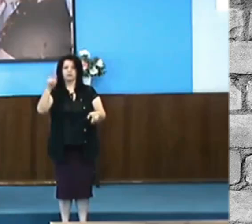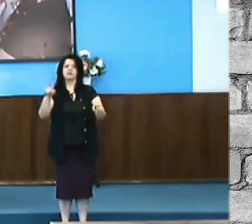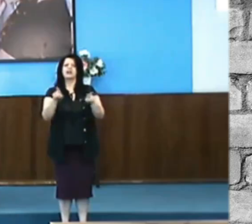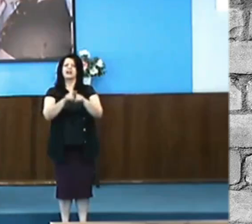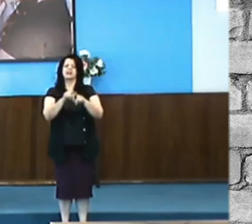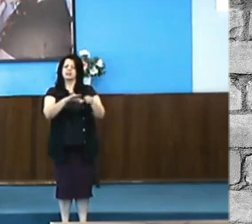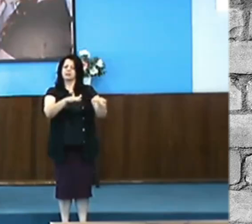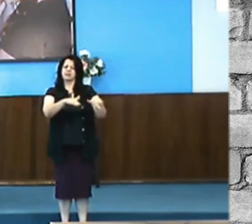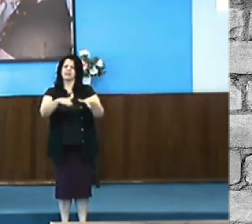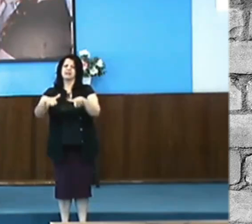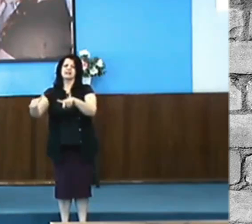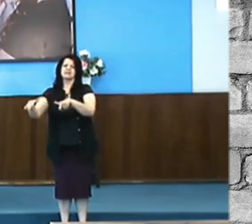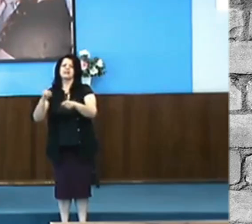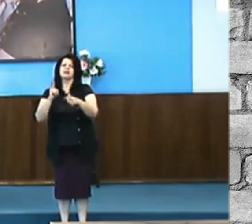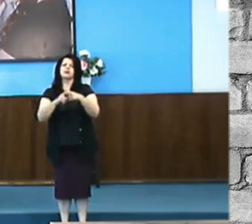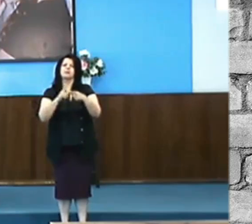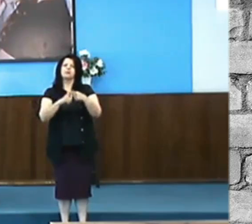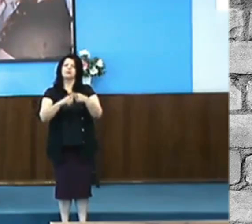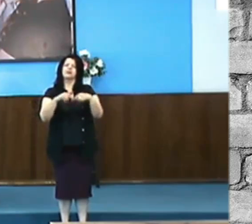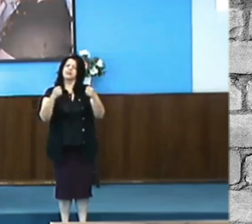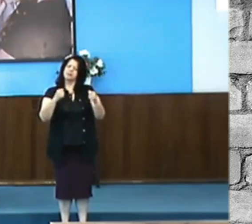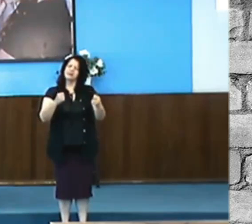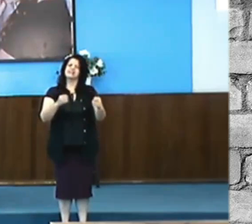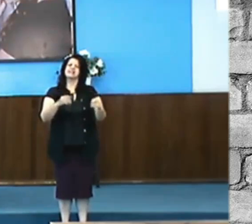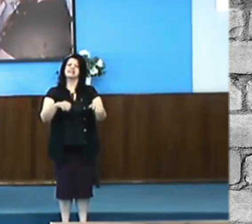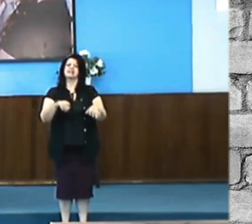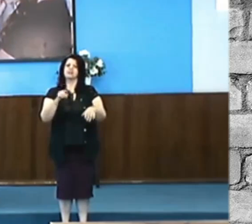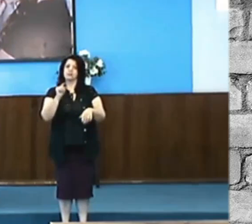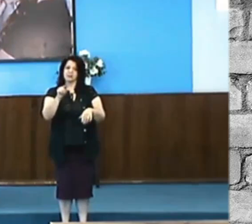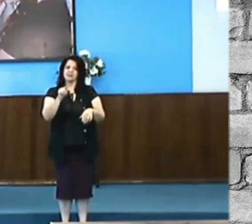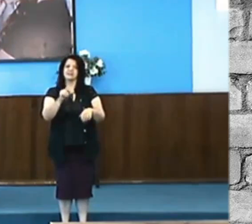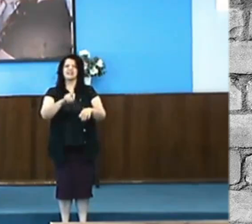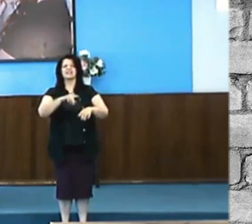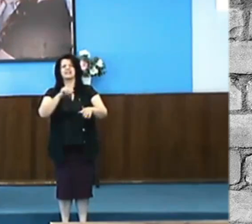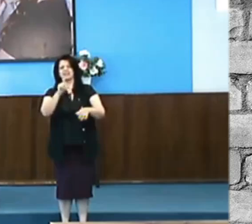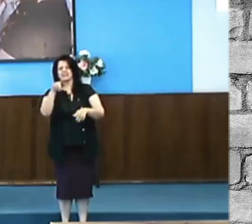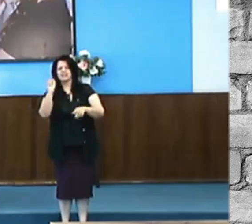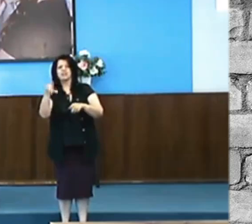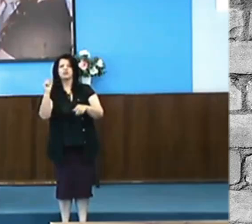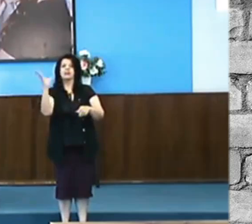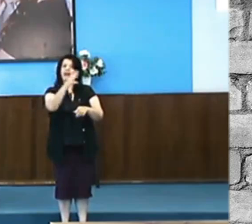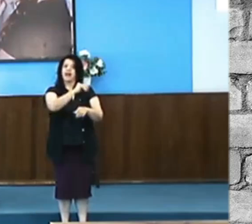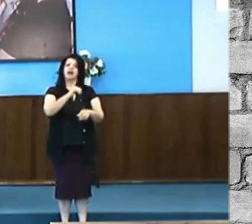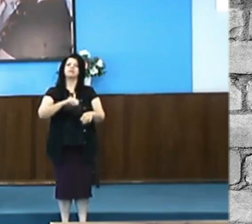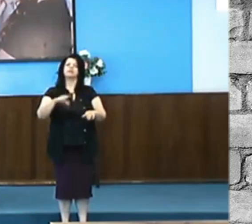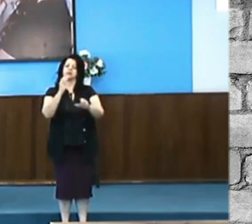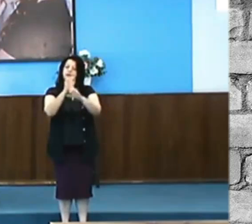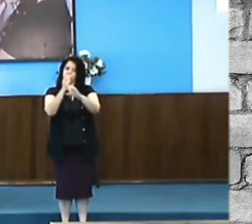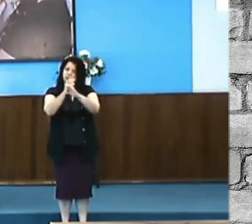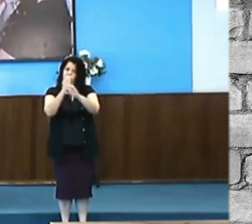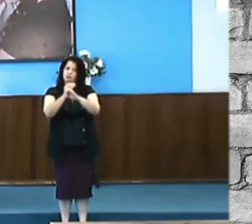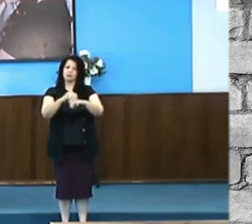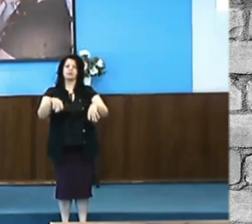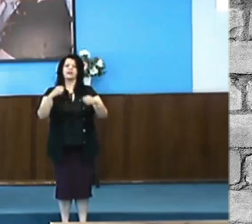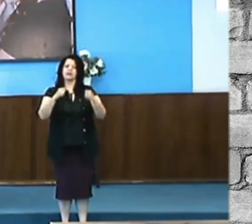decorrer da semana, porque nós estamos à mercê dessa situação que exige decisões às vezes tomadas rapidamente, e é por isso que precisamos da